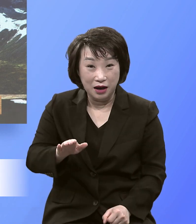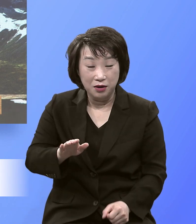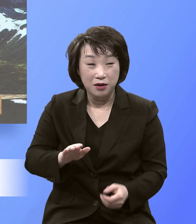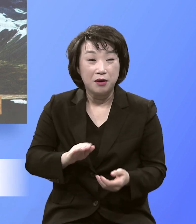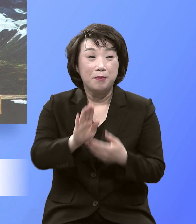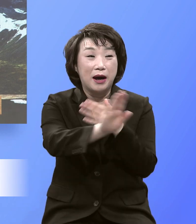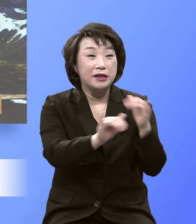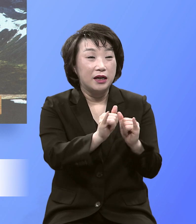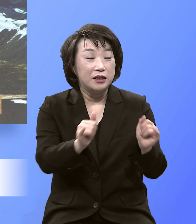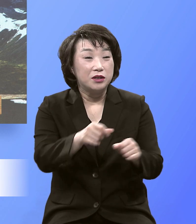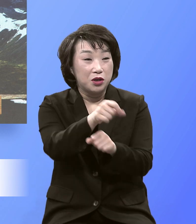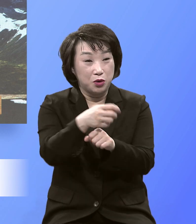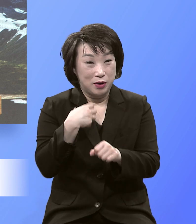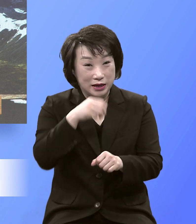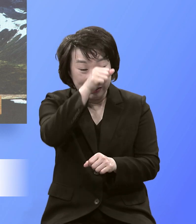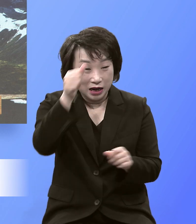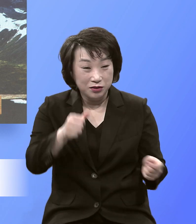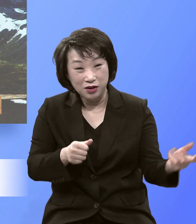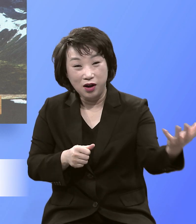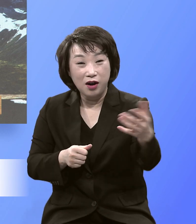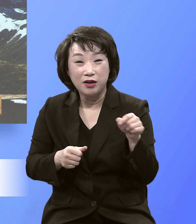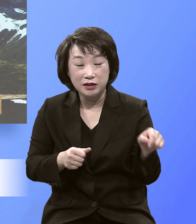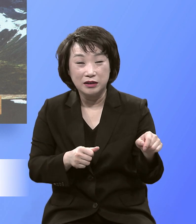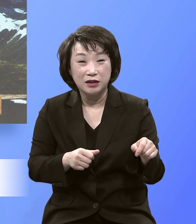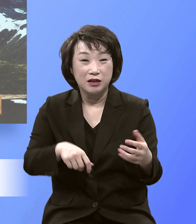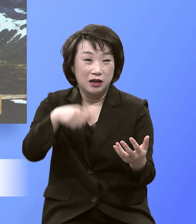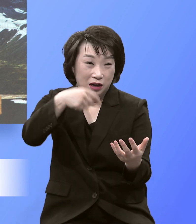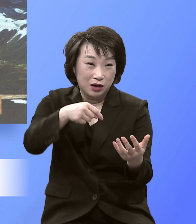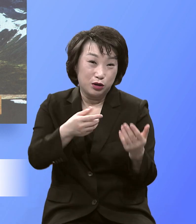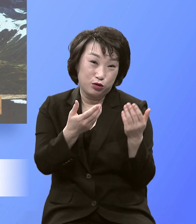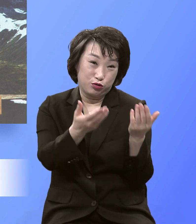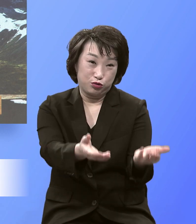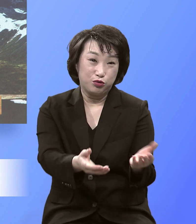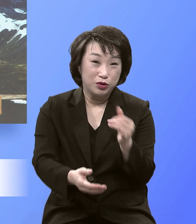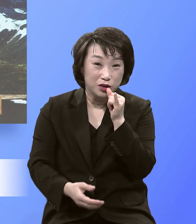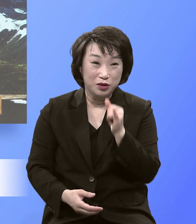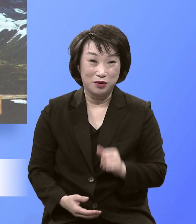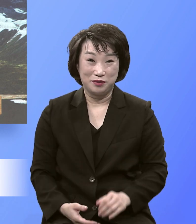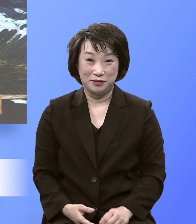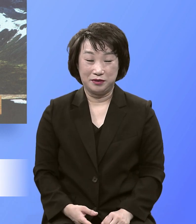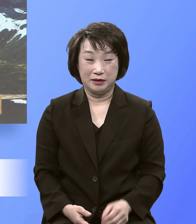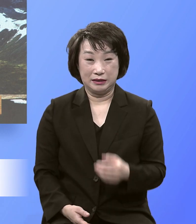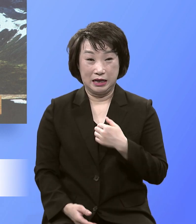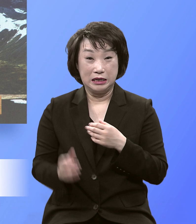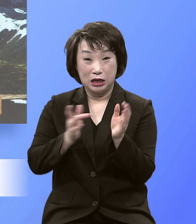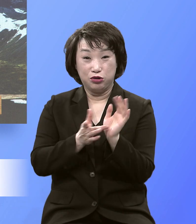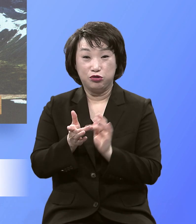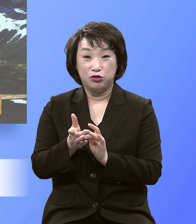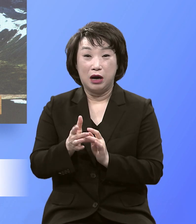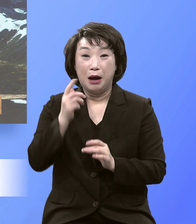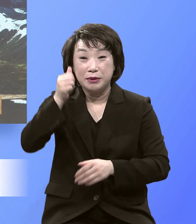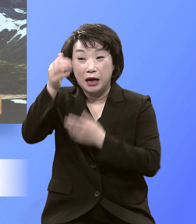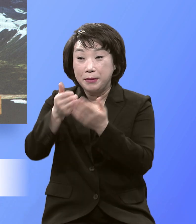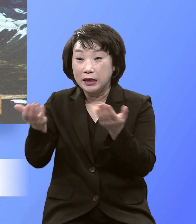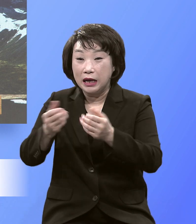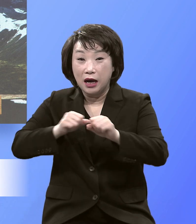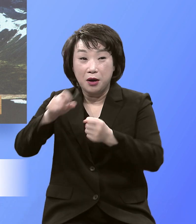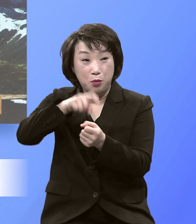바리새인 서기관 장로들에게 밝히 자기를 말하는 것입니다. 나는 아버지 일을 하러